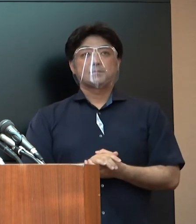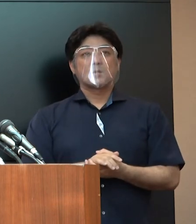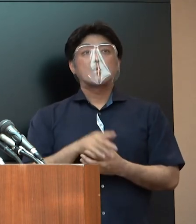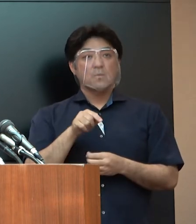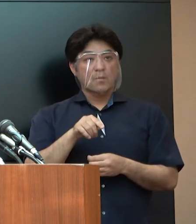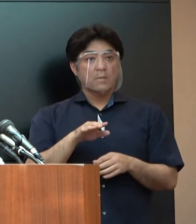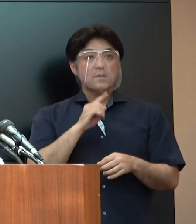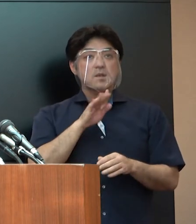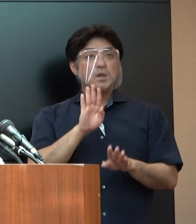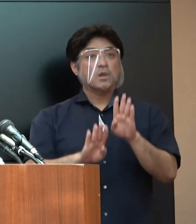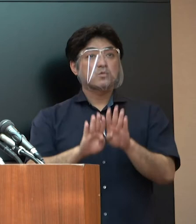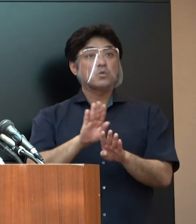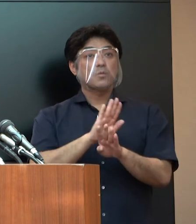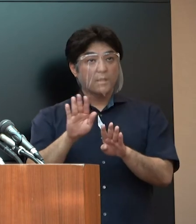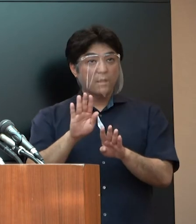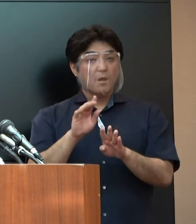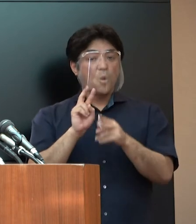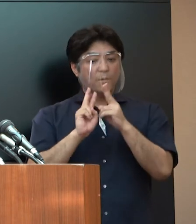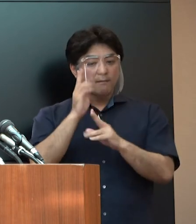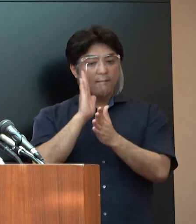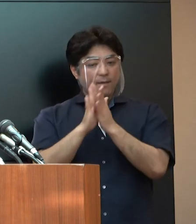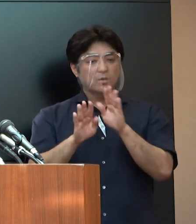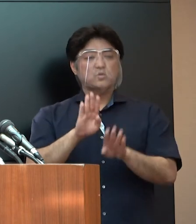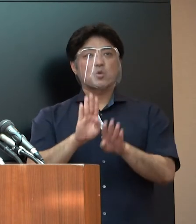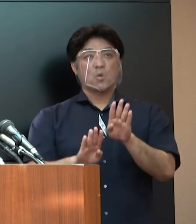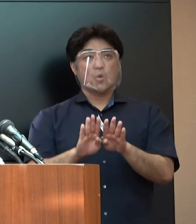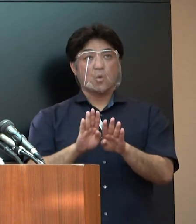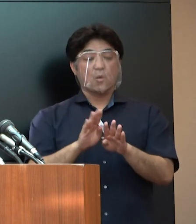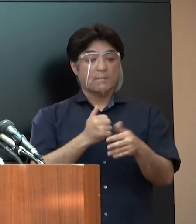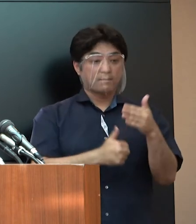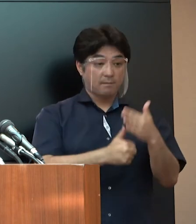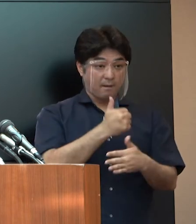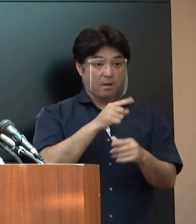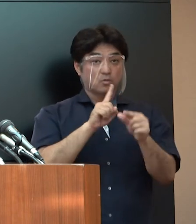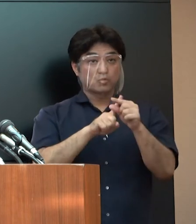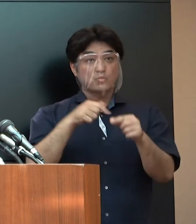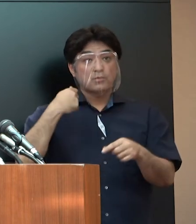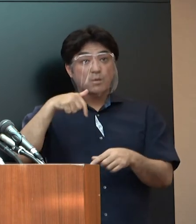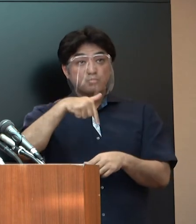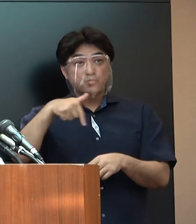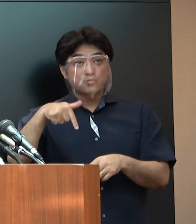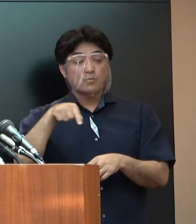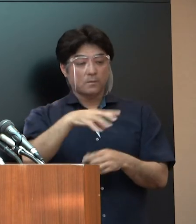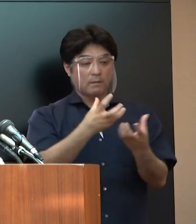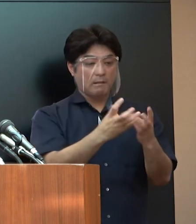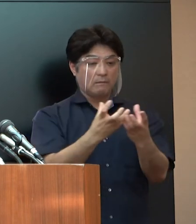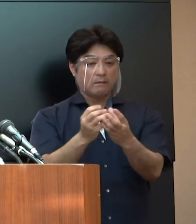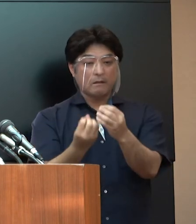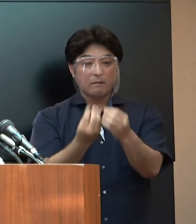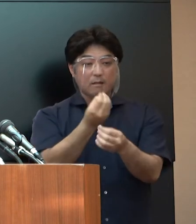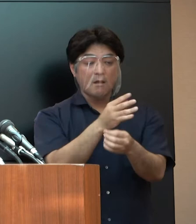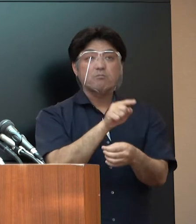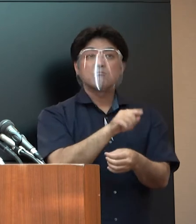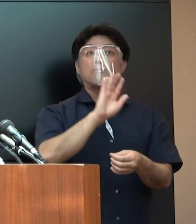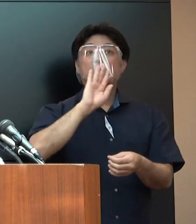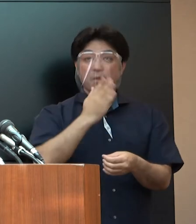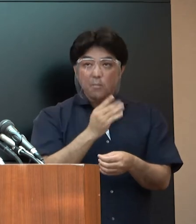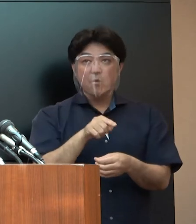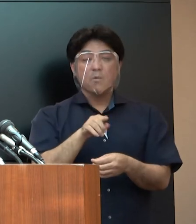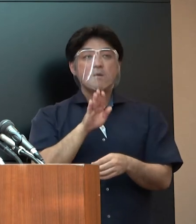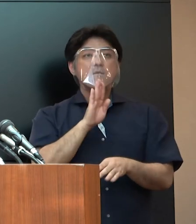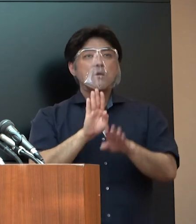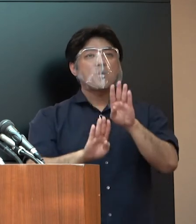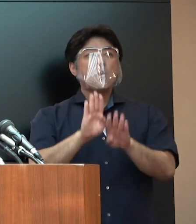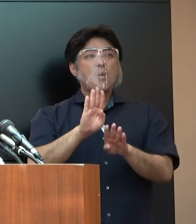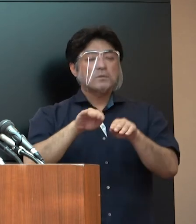現下の県内における状況、那覇や中南部でのクラスターの発生はあるものの、全面的な、状況に広が